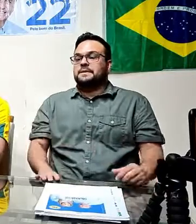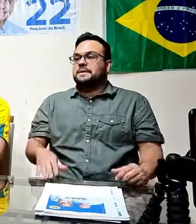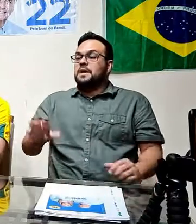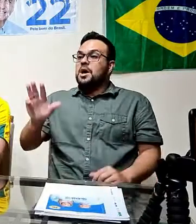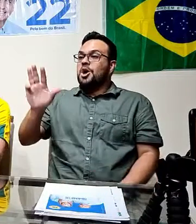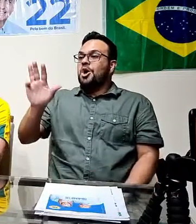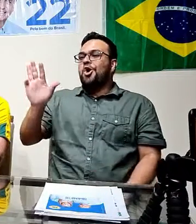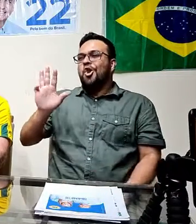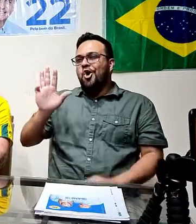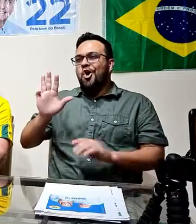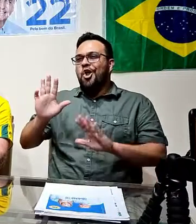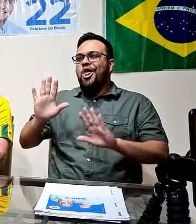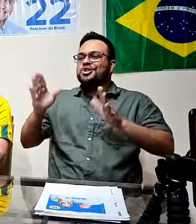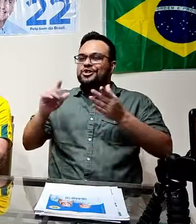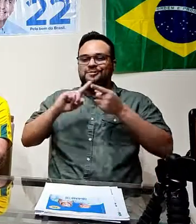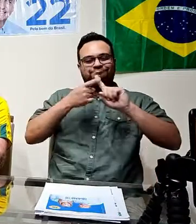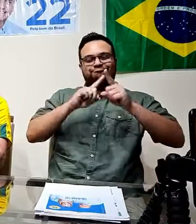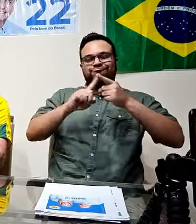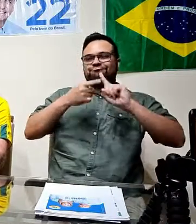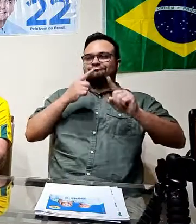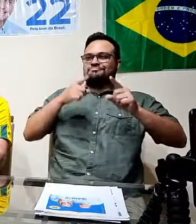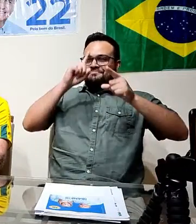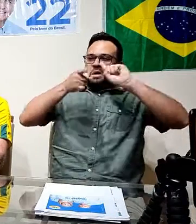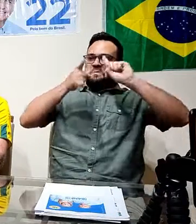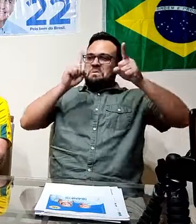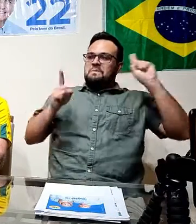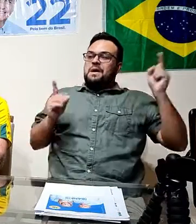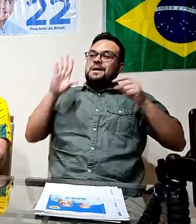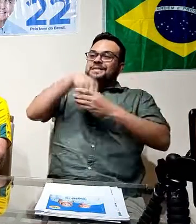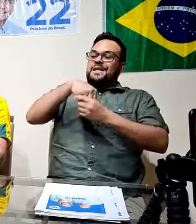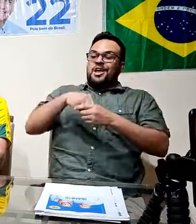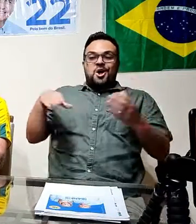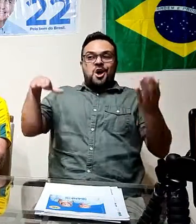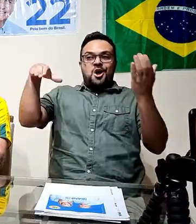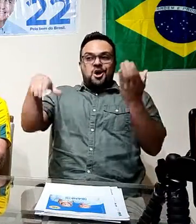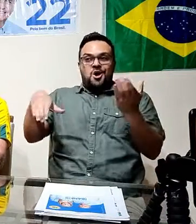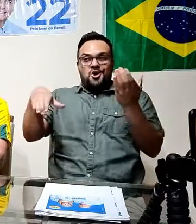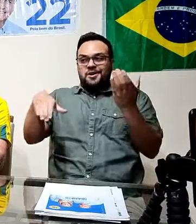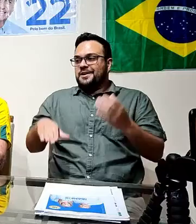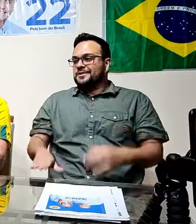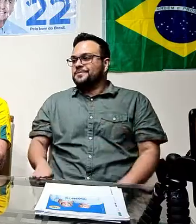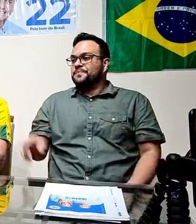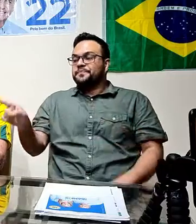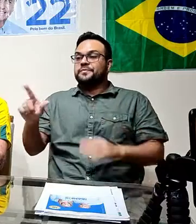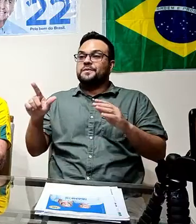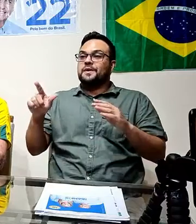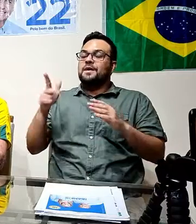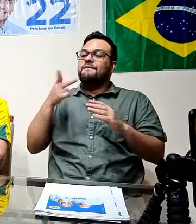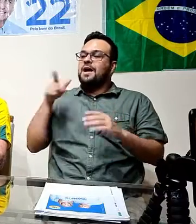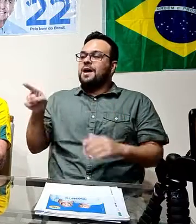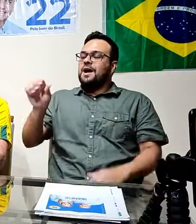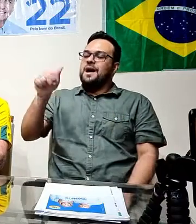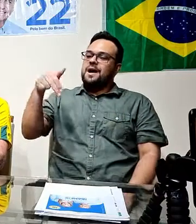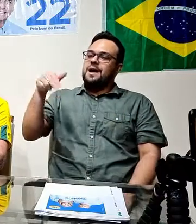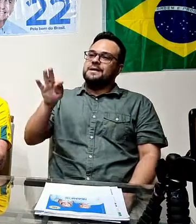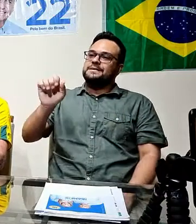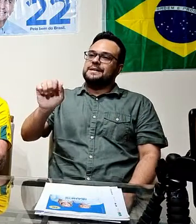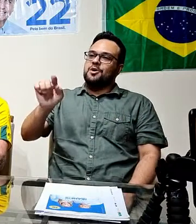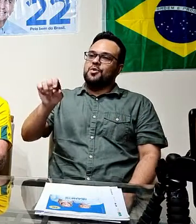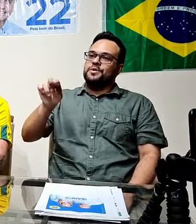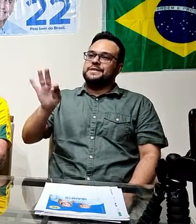Lula já negociou o comando no Congresso. Aí, pessoal, aqui segundo o antagonista, o Lula quer a reeleição do